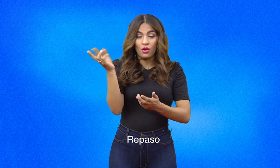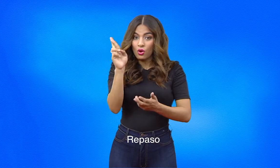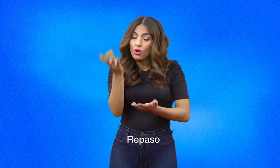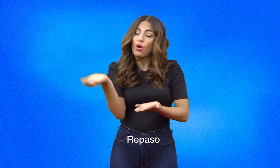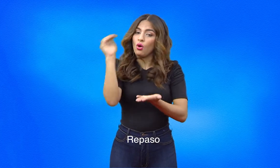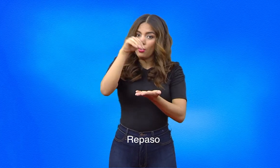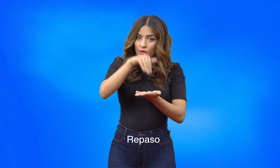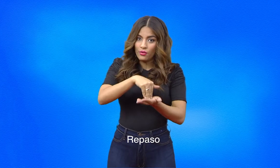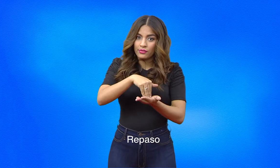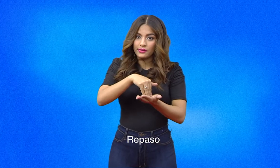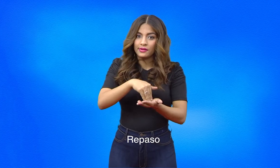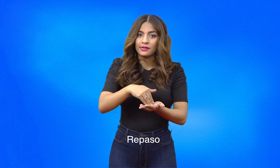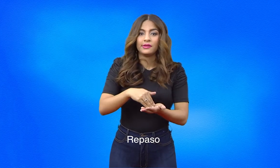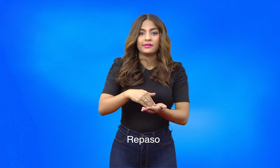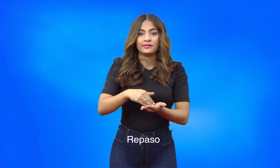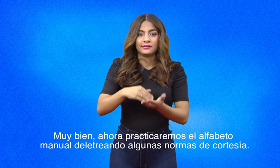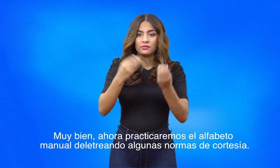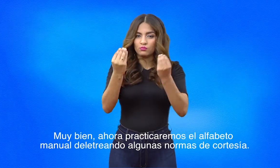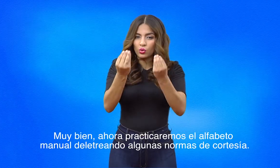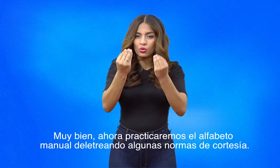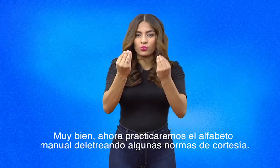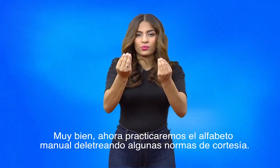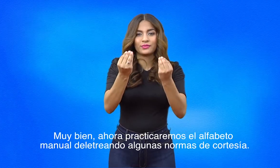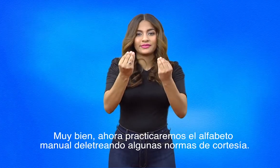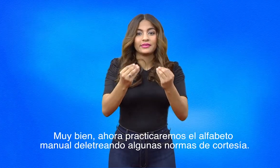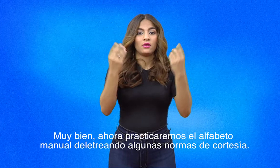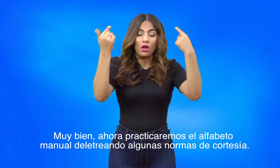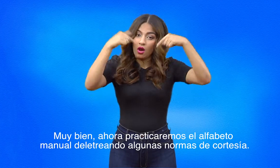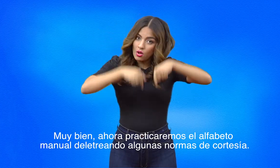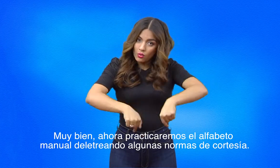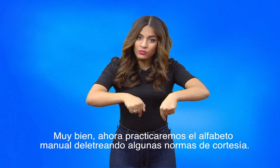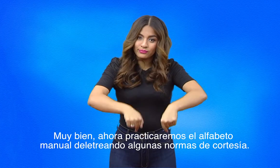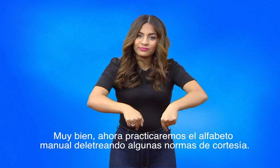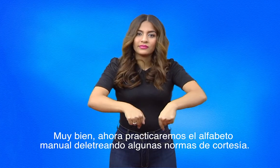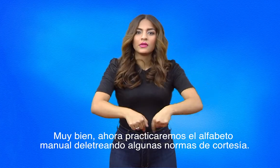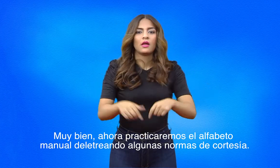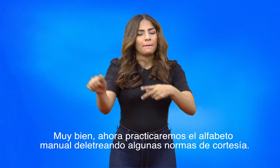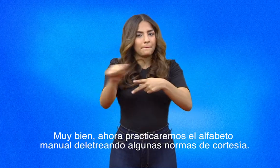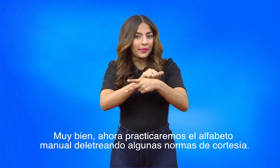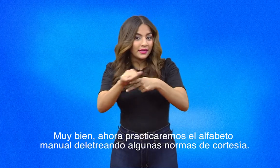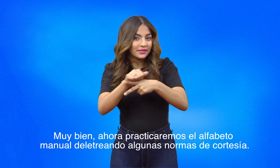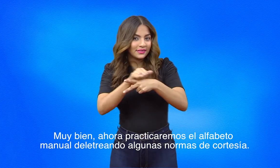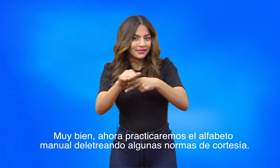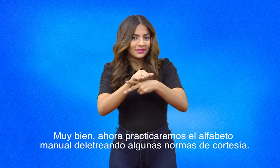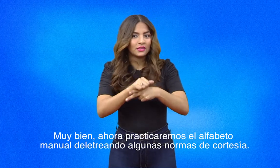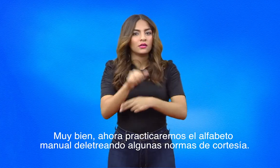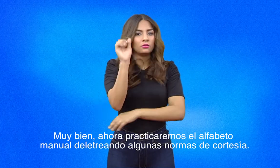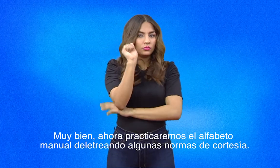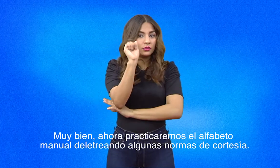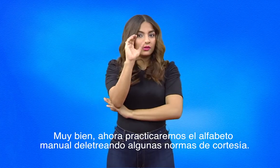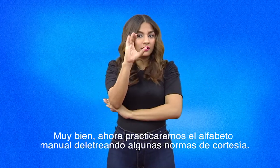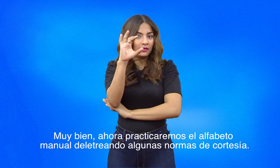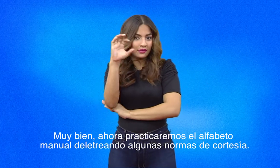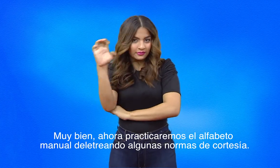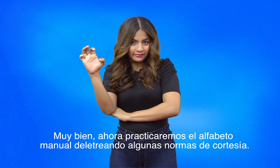Repaso. Muy bien, ahora practicaremos el alfabeto